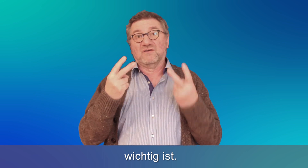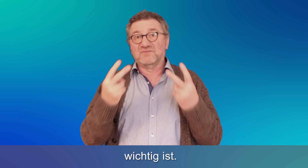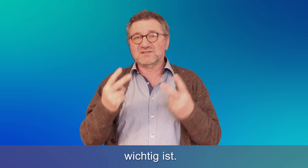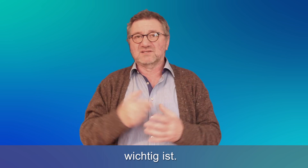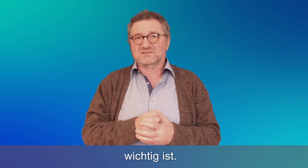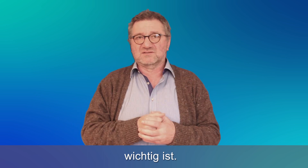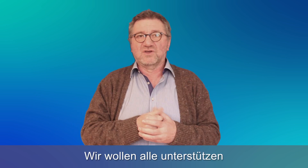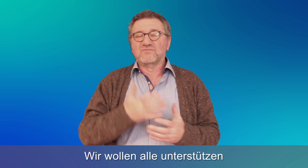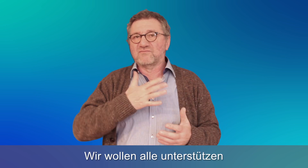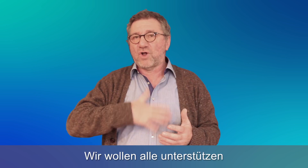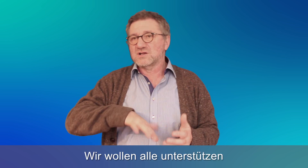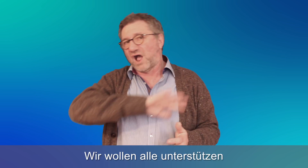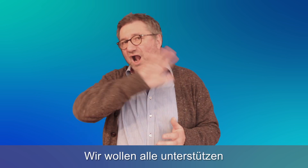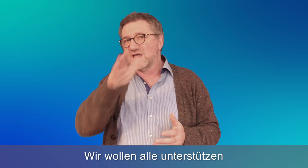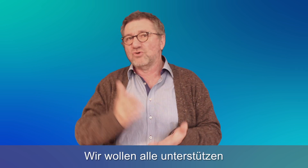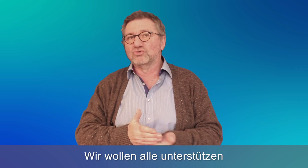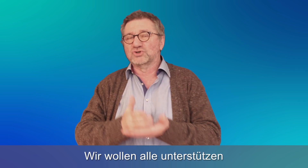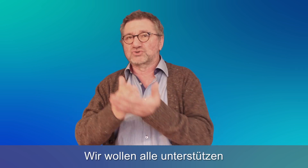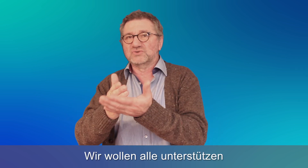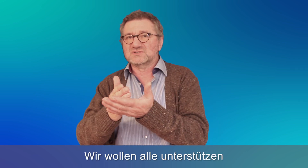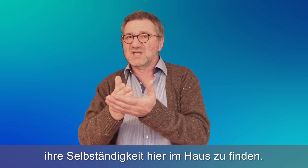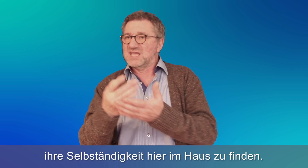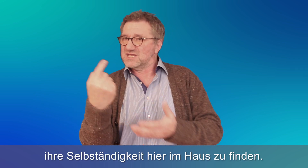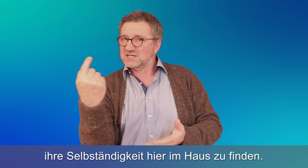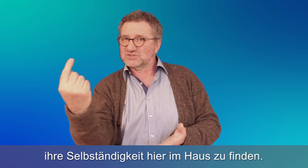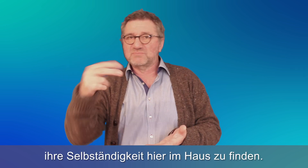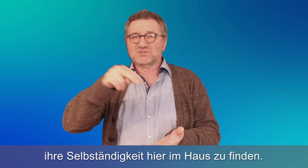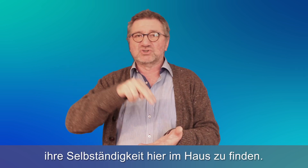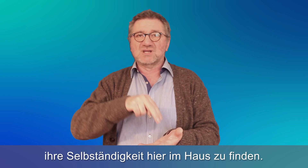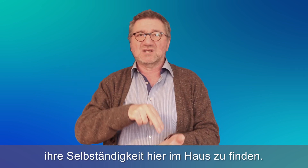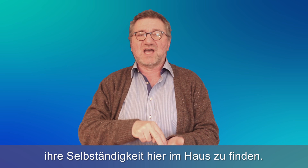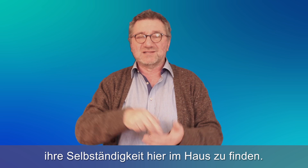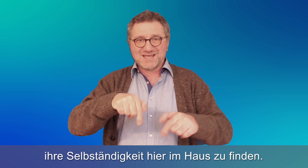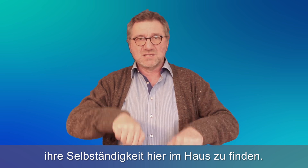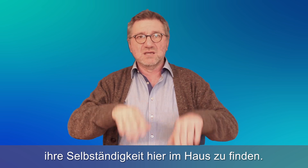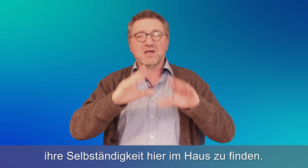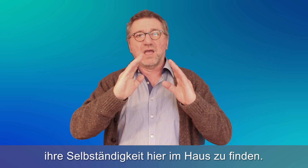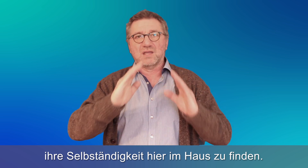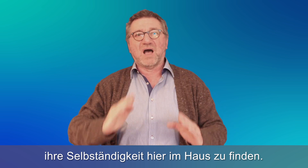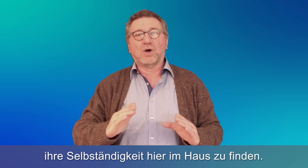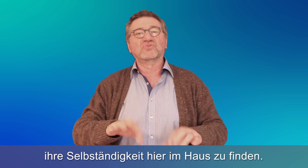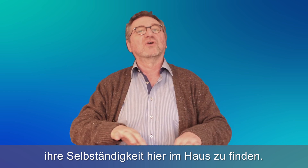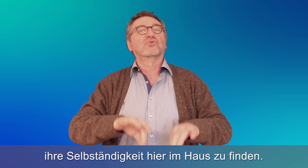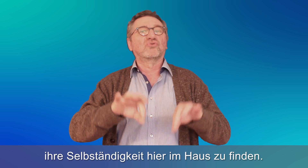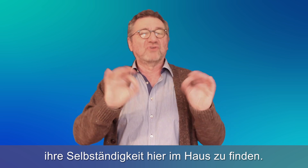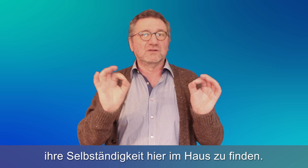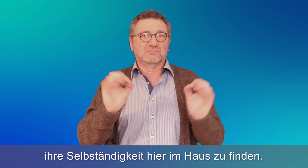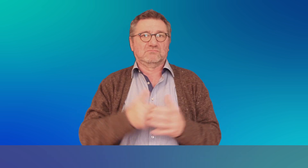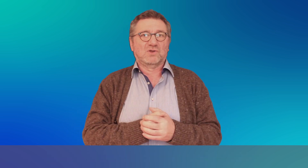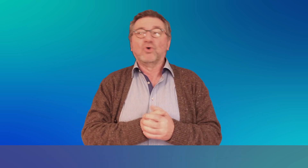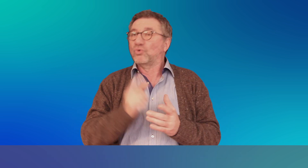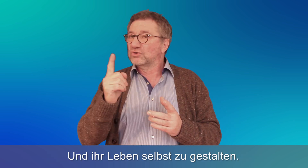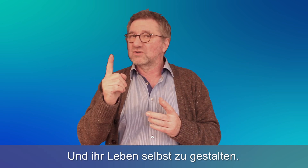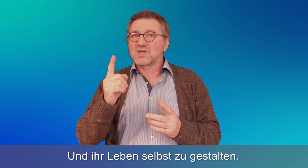Bewohnern wichtig ist. Wir wollen alle unterstützen, ihre Selbstständigkeit hier im Haus zu